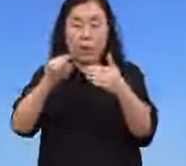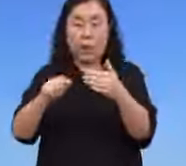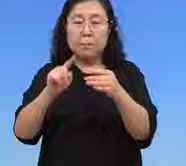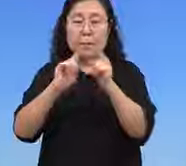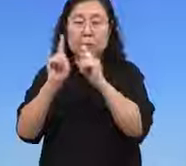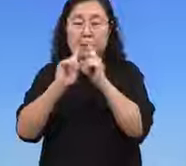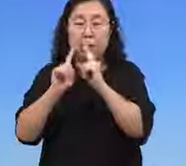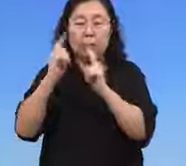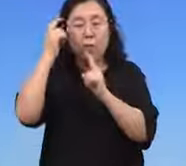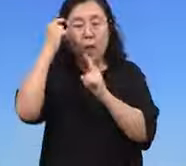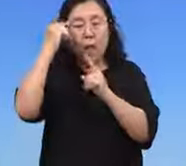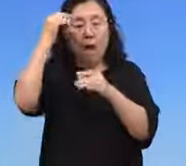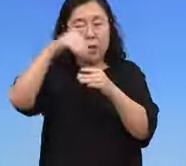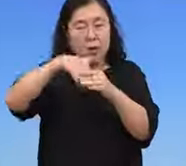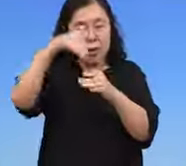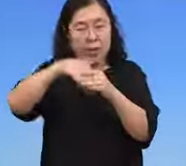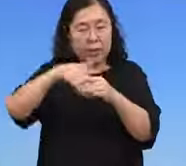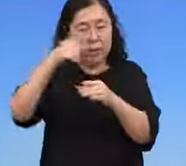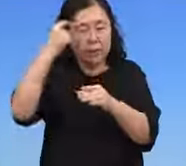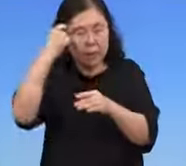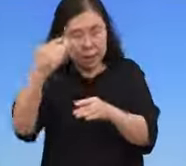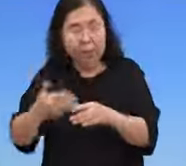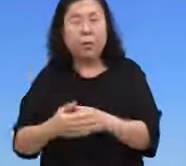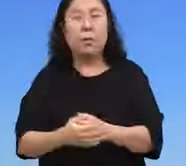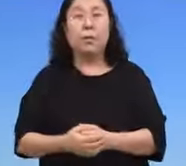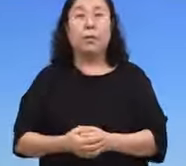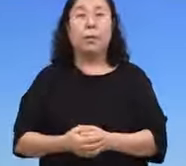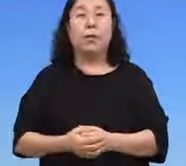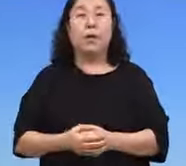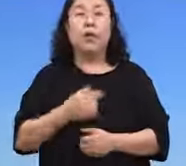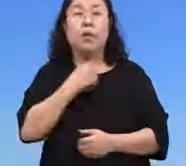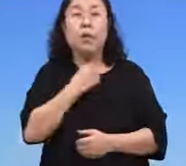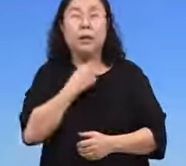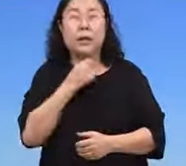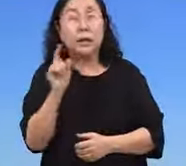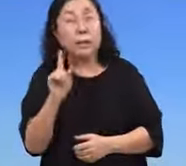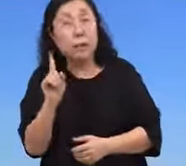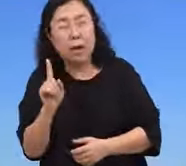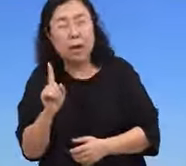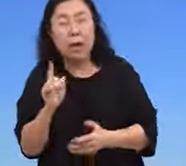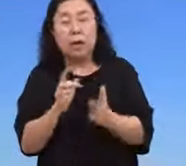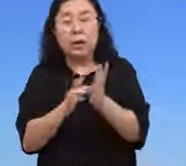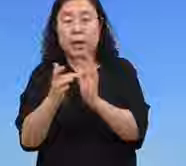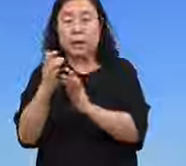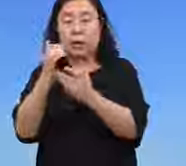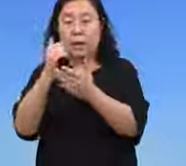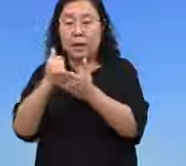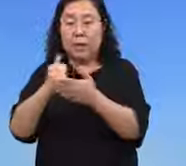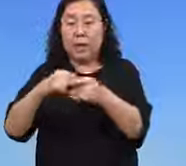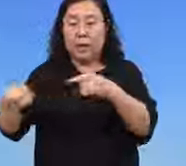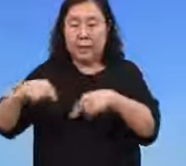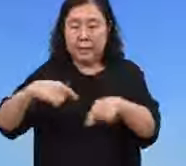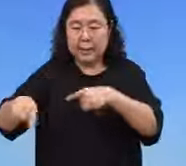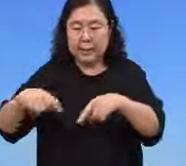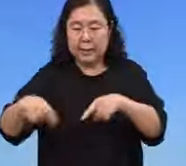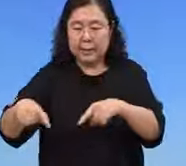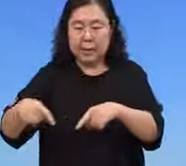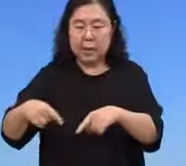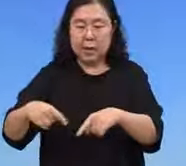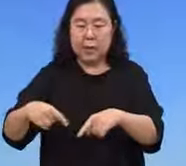왜 넣었을까요? 뭘 강조하고 싶은 겁니까? 지금 예수님의 통치를 거부하는